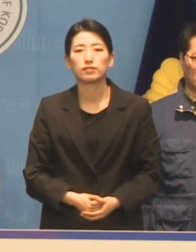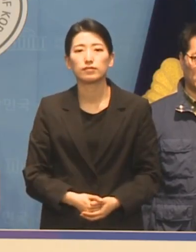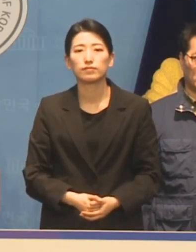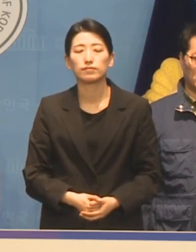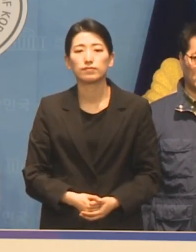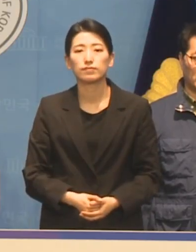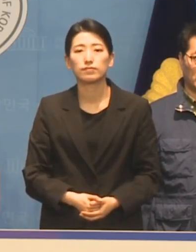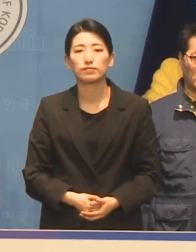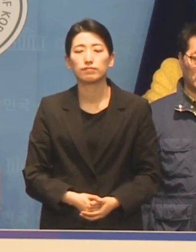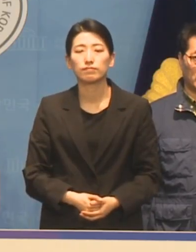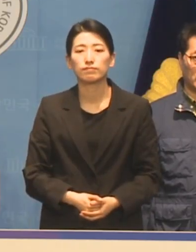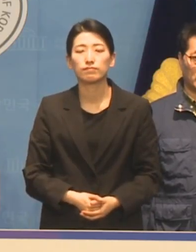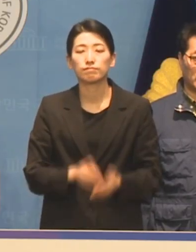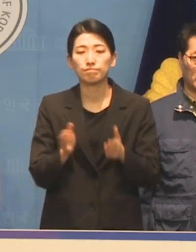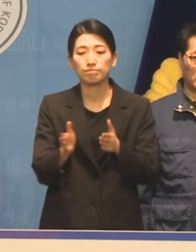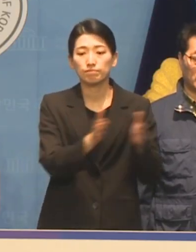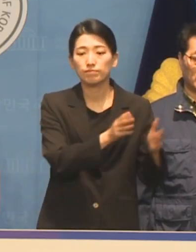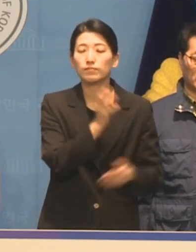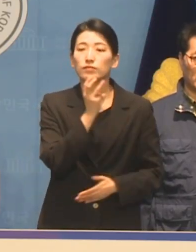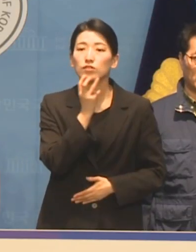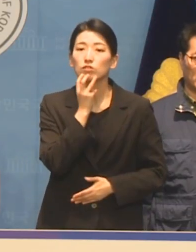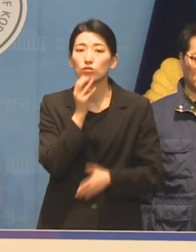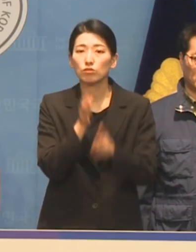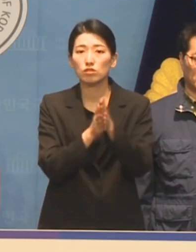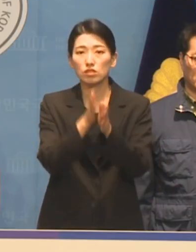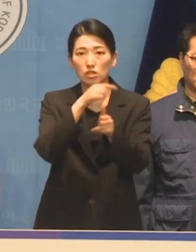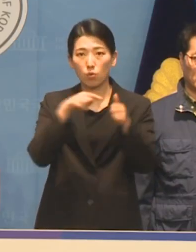서울시 교육청에도 촉구합니다.